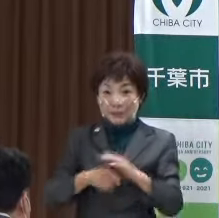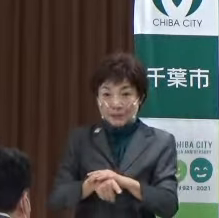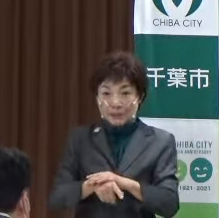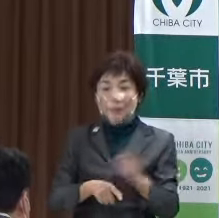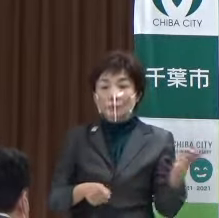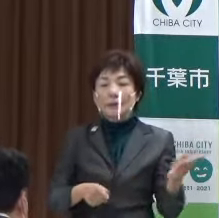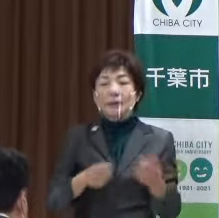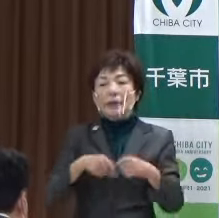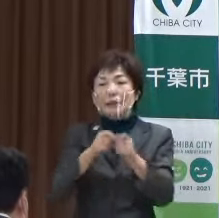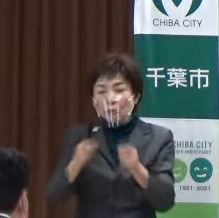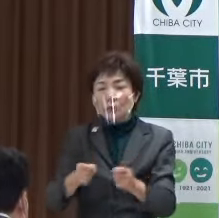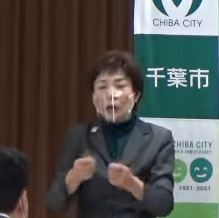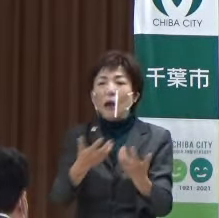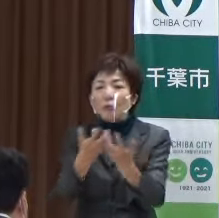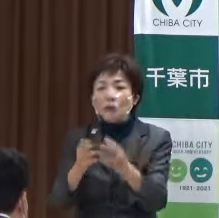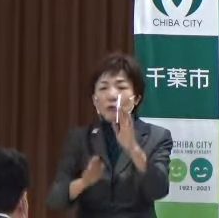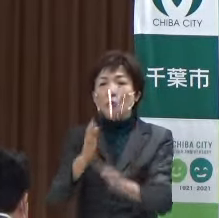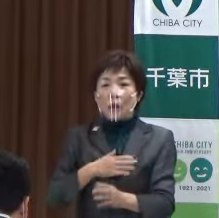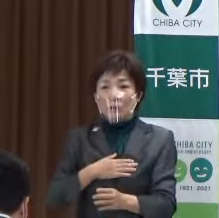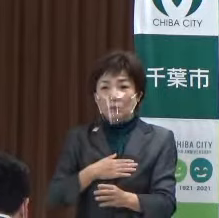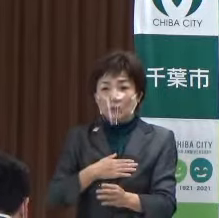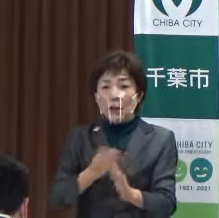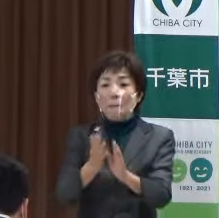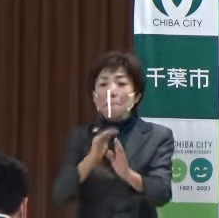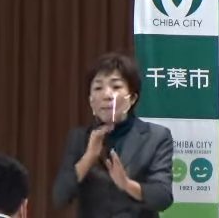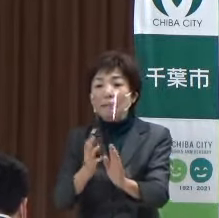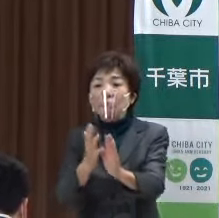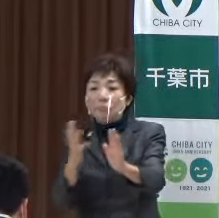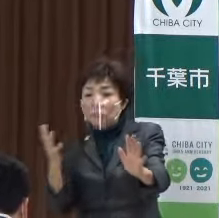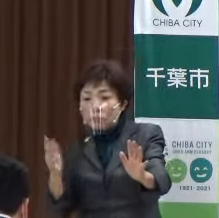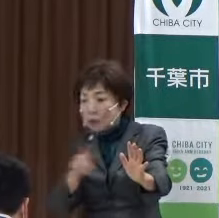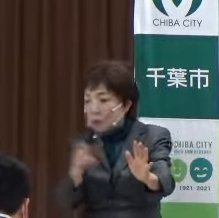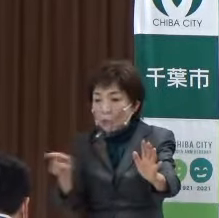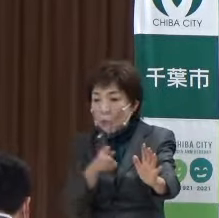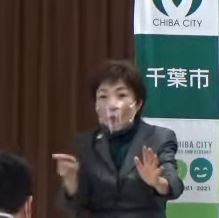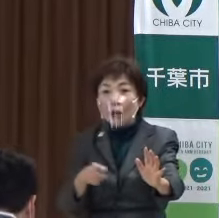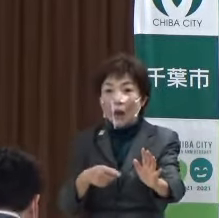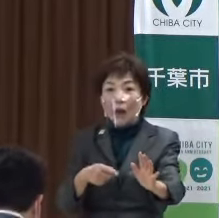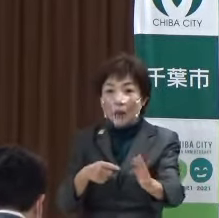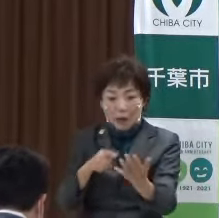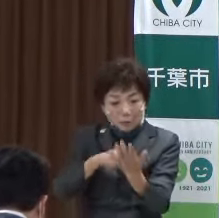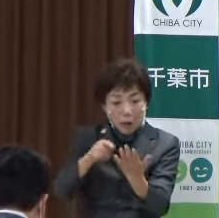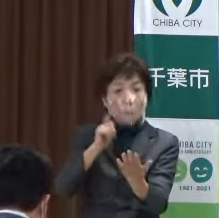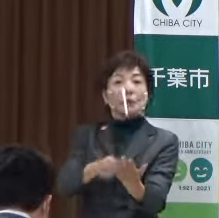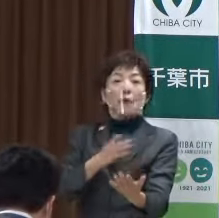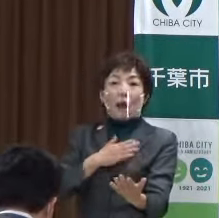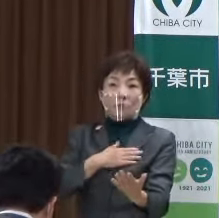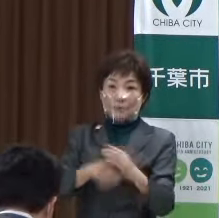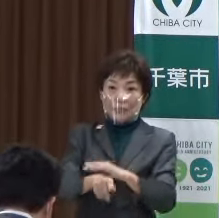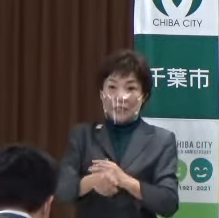ので、結果的に混雑状況も分かる、どれくらいの人が待っている状況かというのが含めて分か